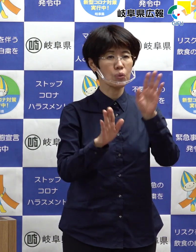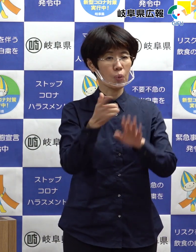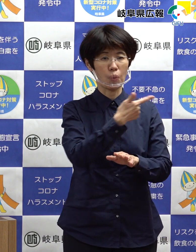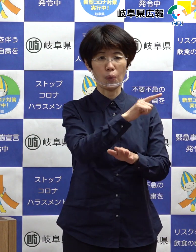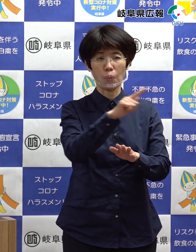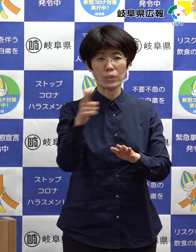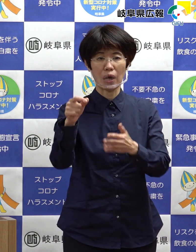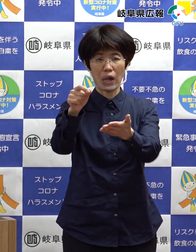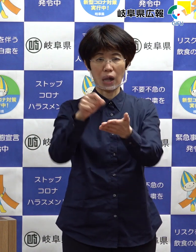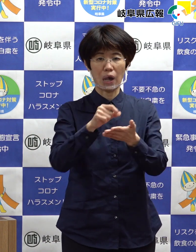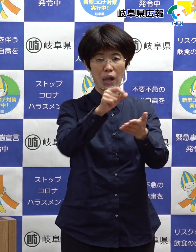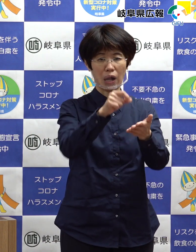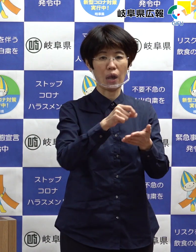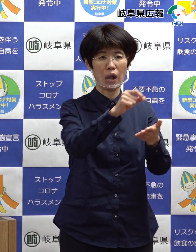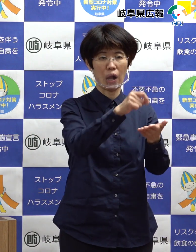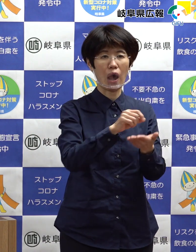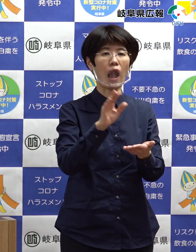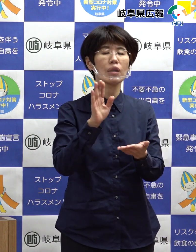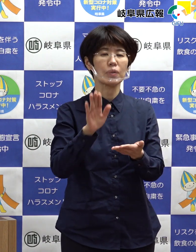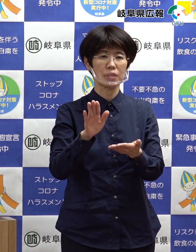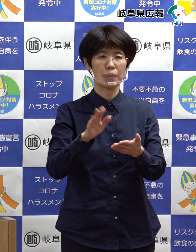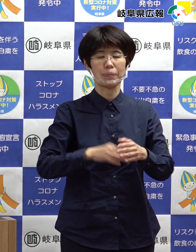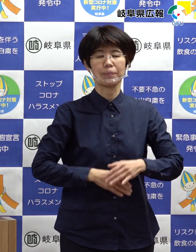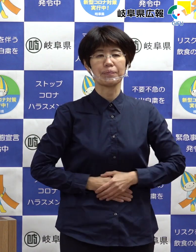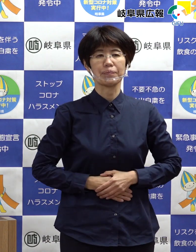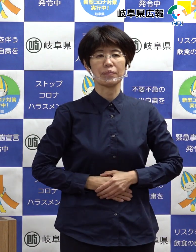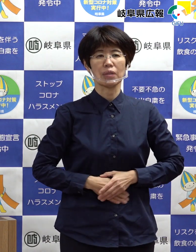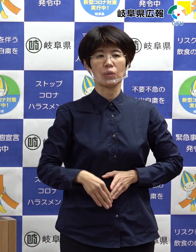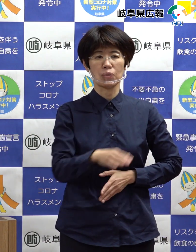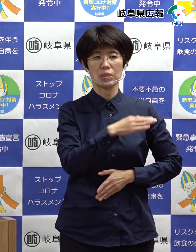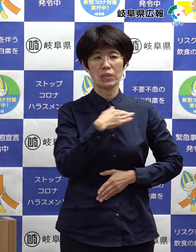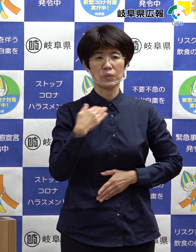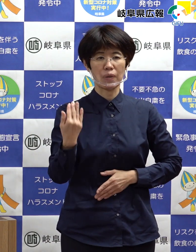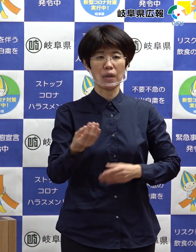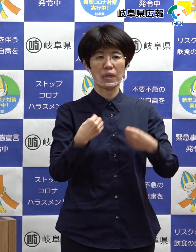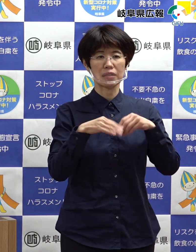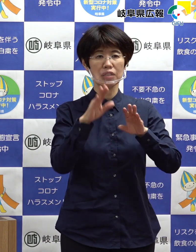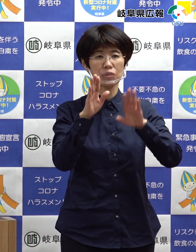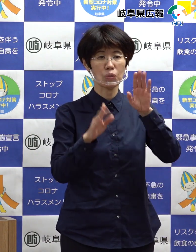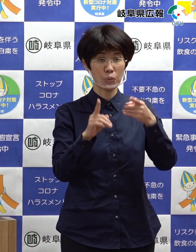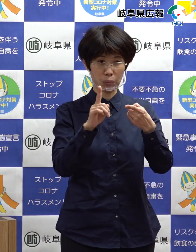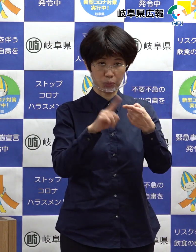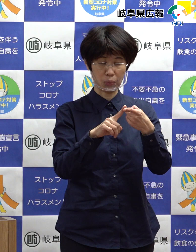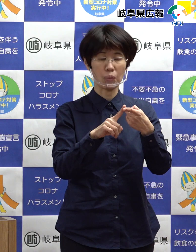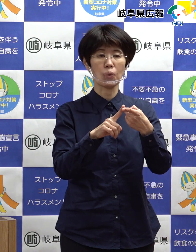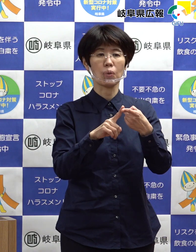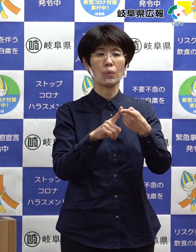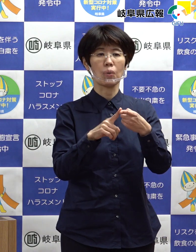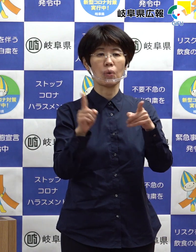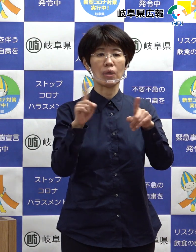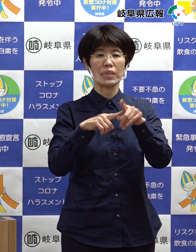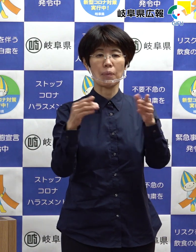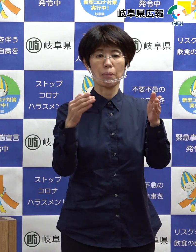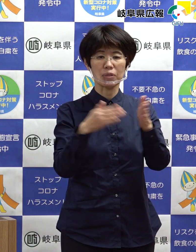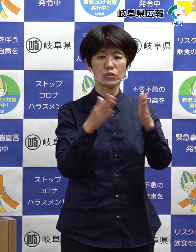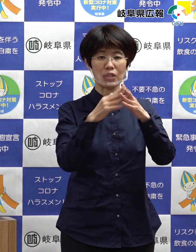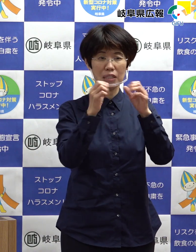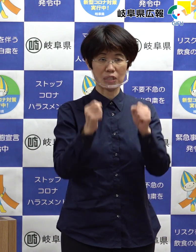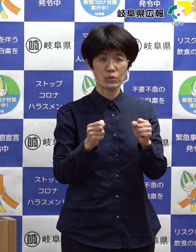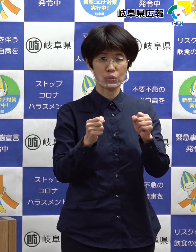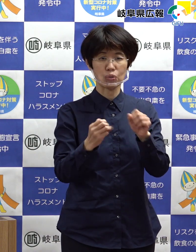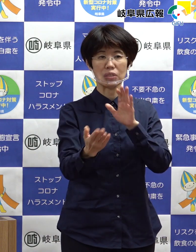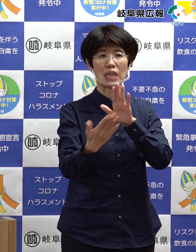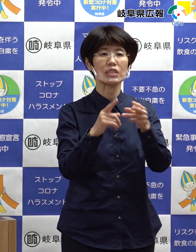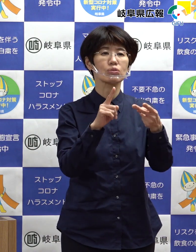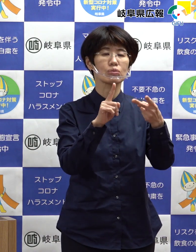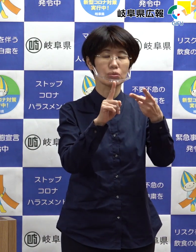ぞれ、こもごもありました。私の方からは、まあ、感染状況、それから年末にやりました在宅年末年始対